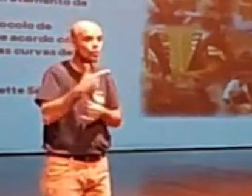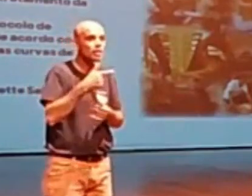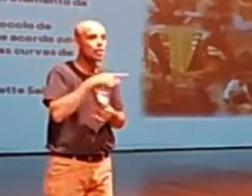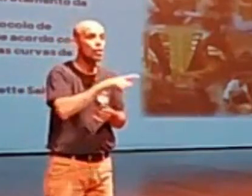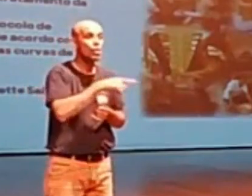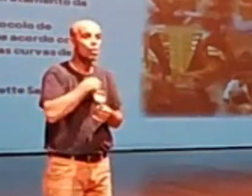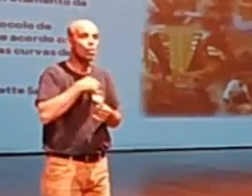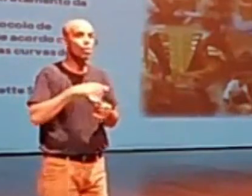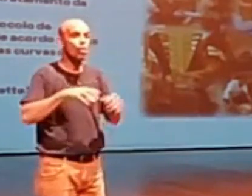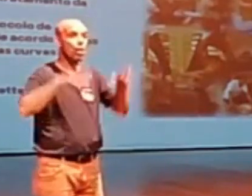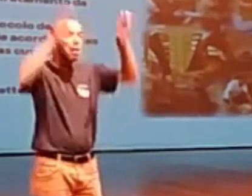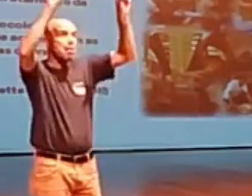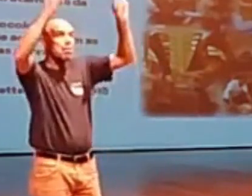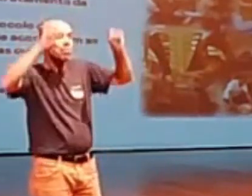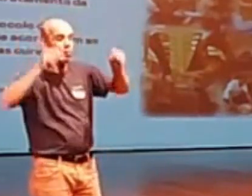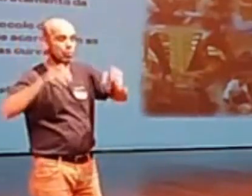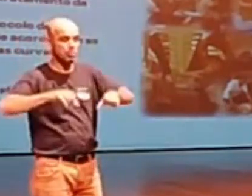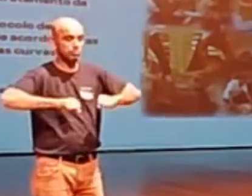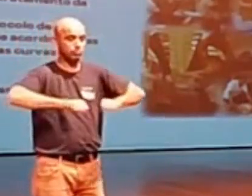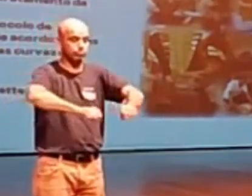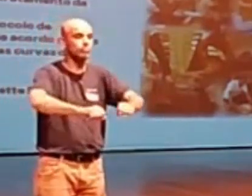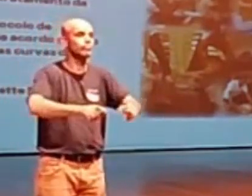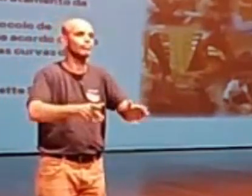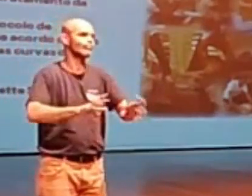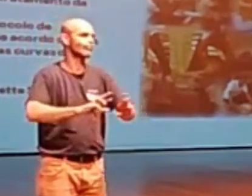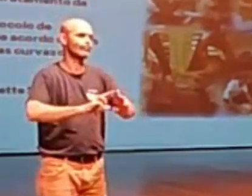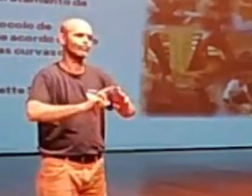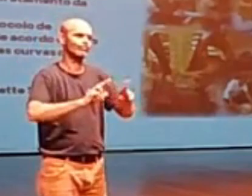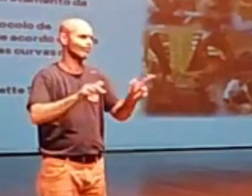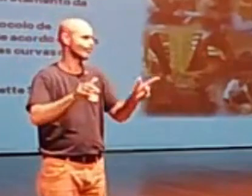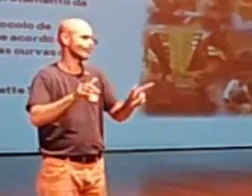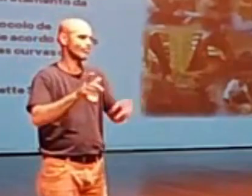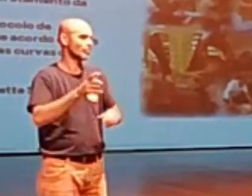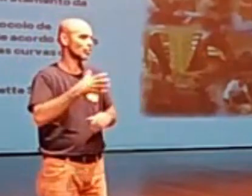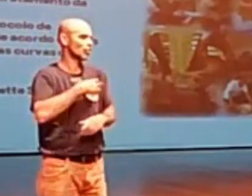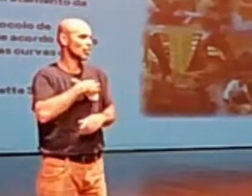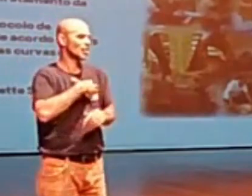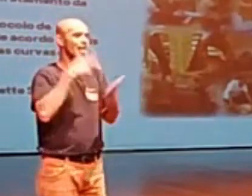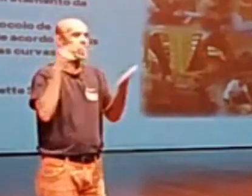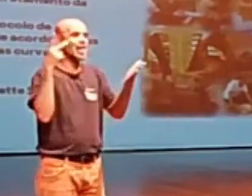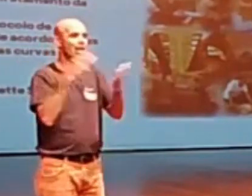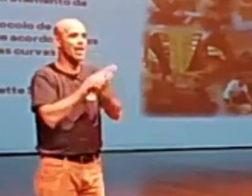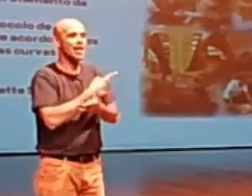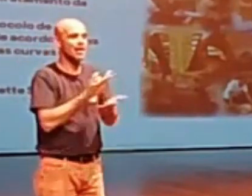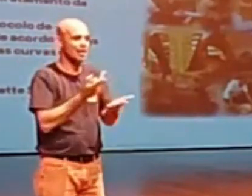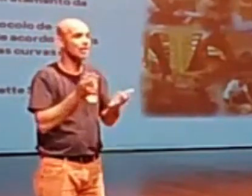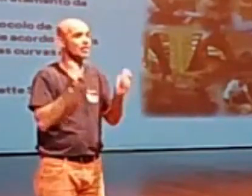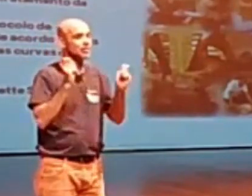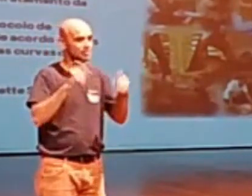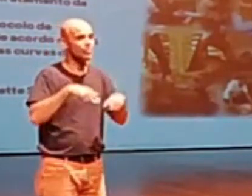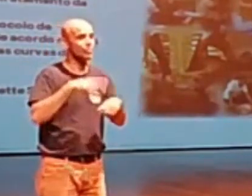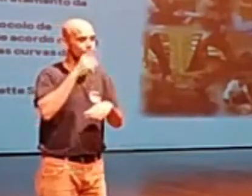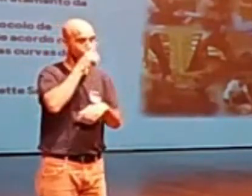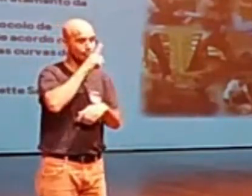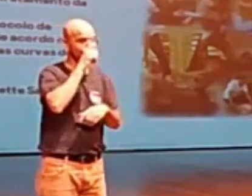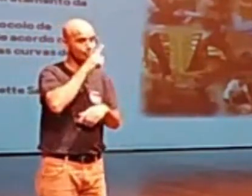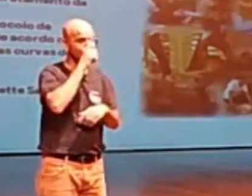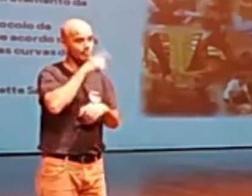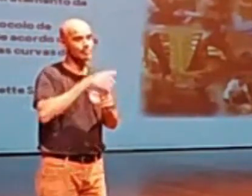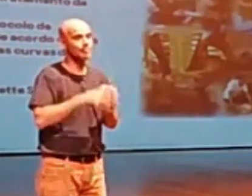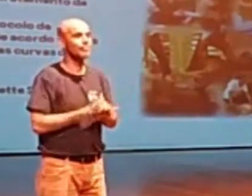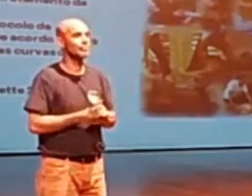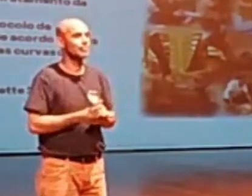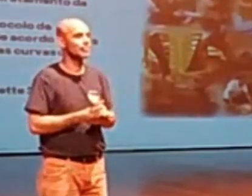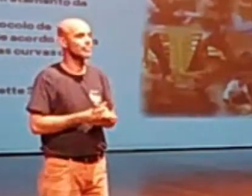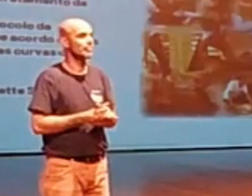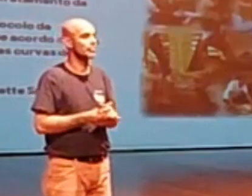você puxa aqui, faz aqui, porque se isso for feito de forma inconsciente, ele pode ser realmente totalmente inócuo. Então, é uma